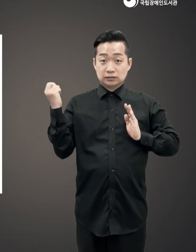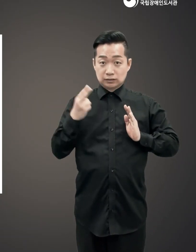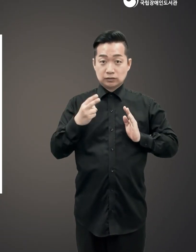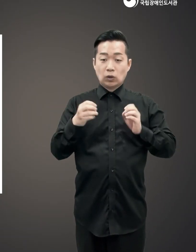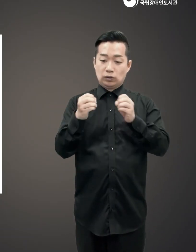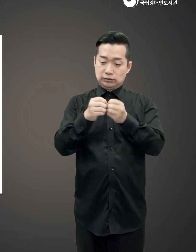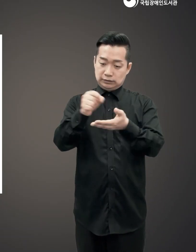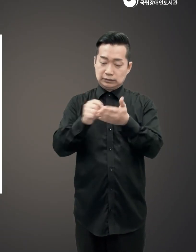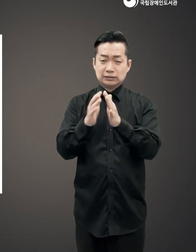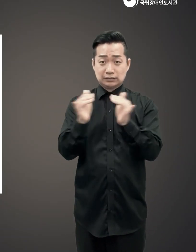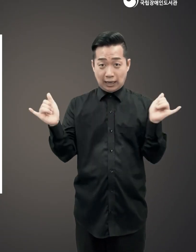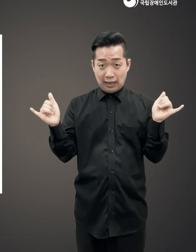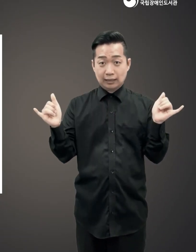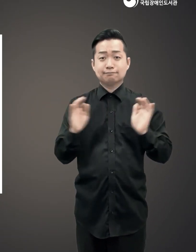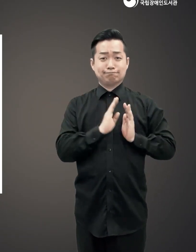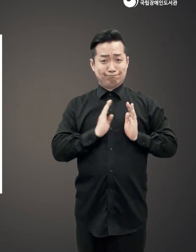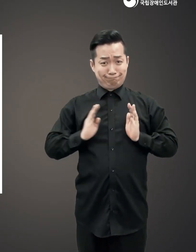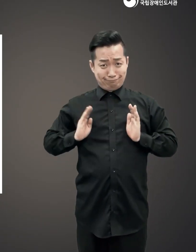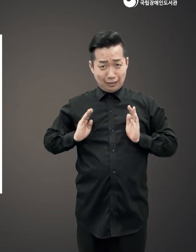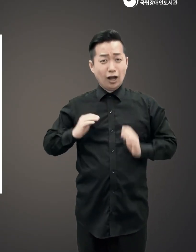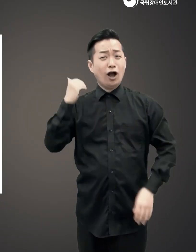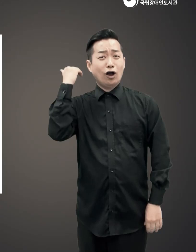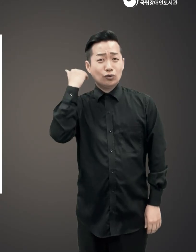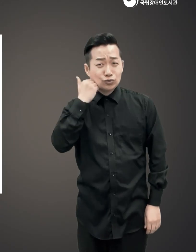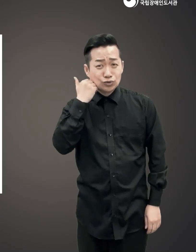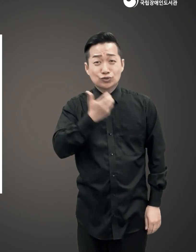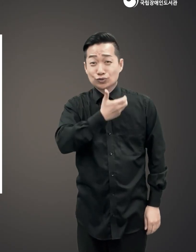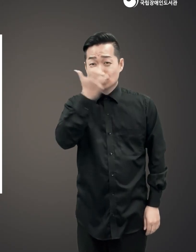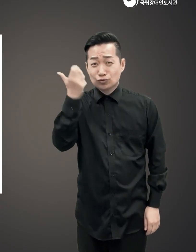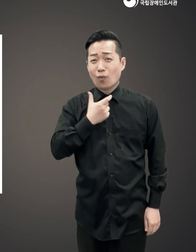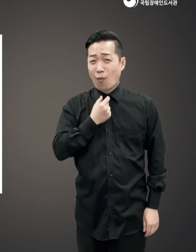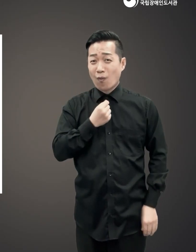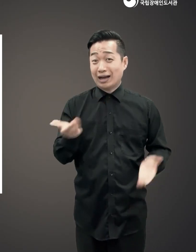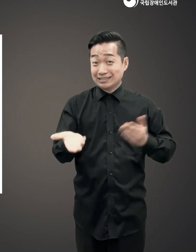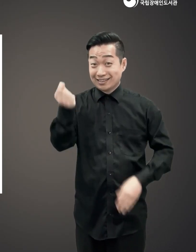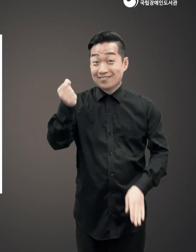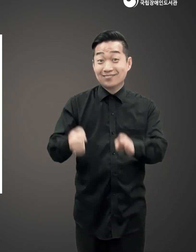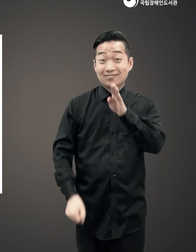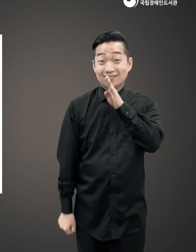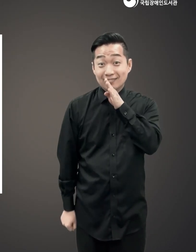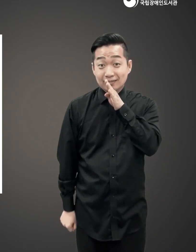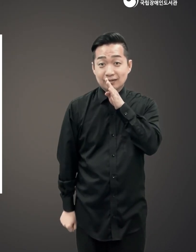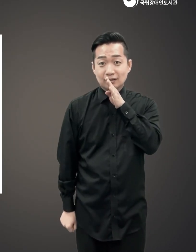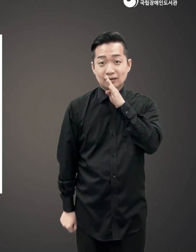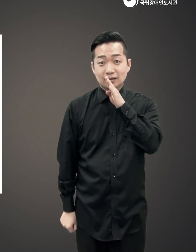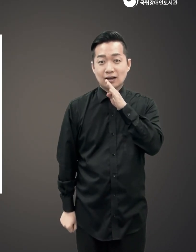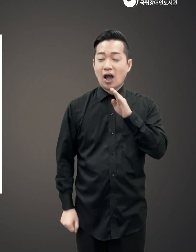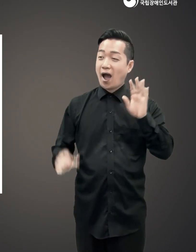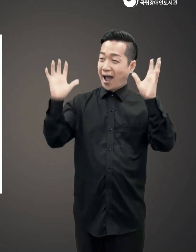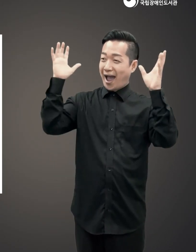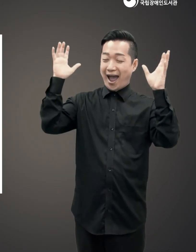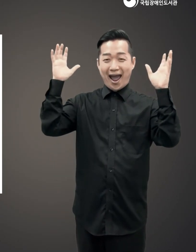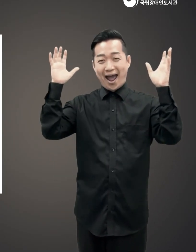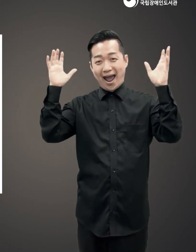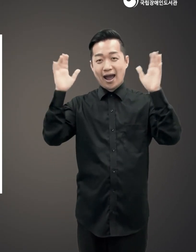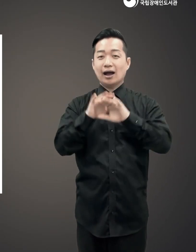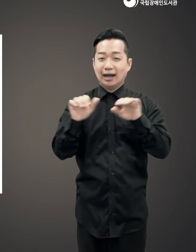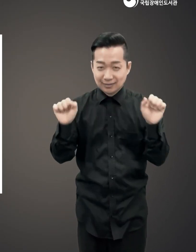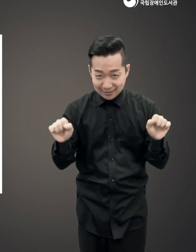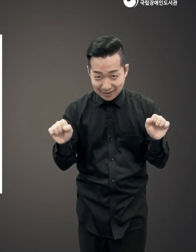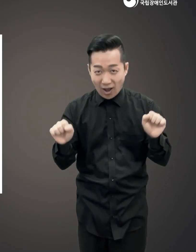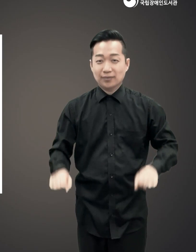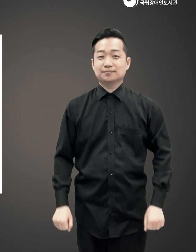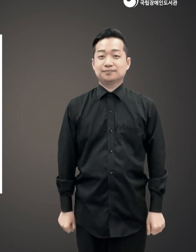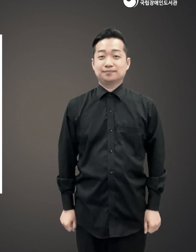에세이 작가이기도 하다. 누군가에겐 꿈이거나 로망인 직업이겠지만 어서 오세요.